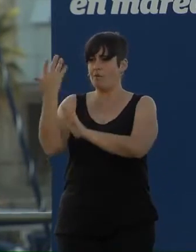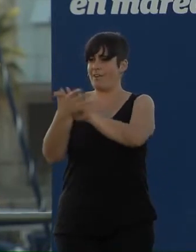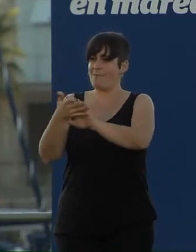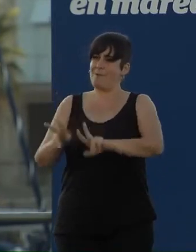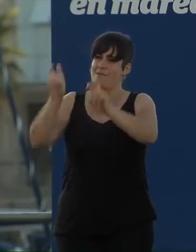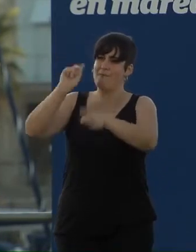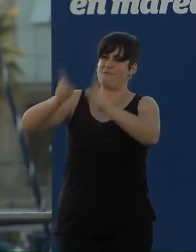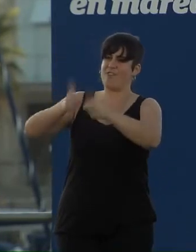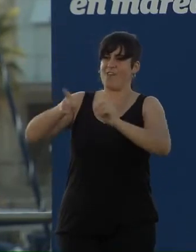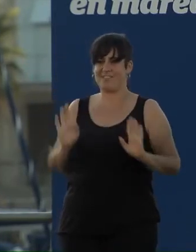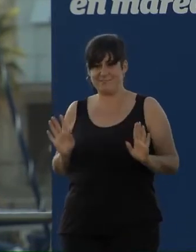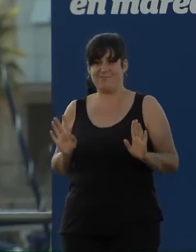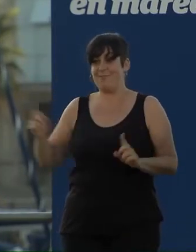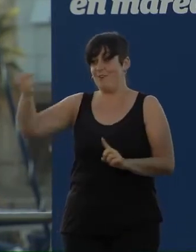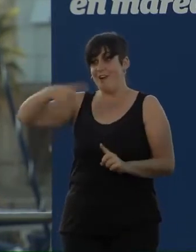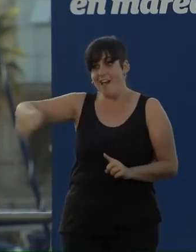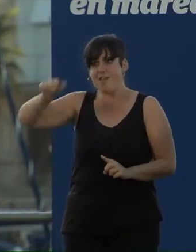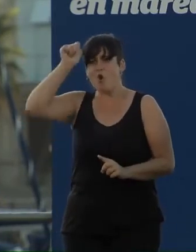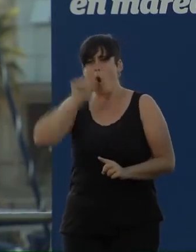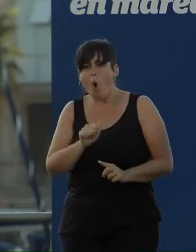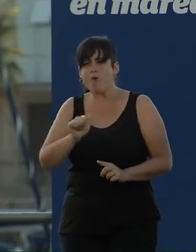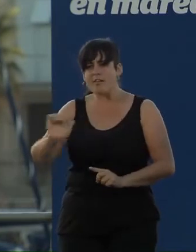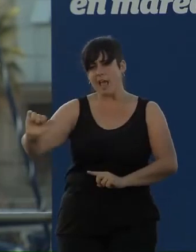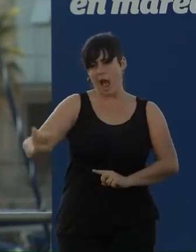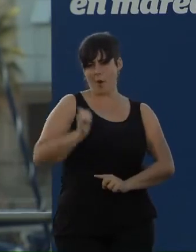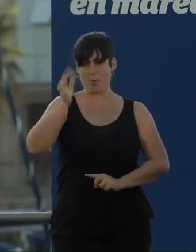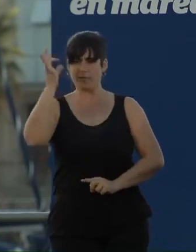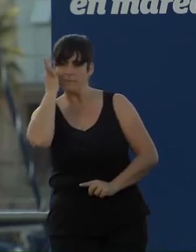deales queño de